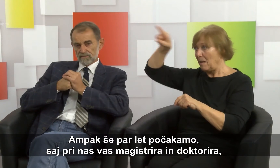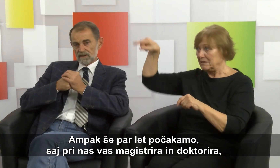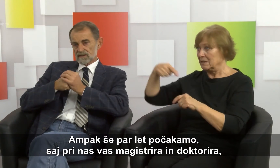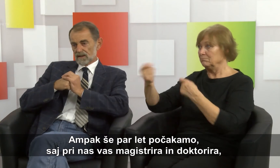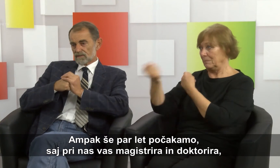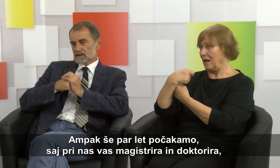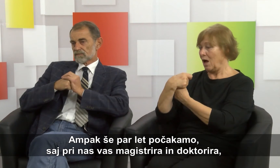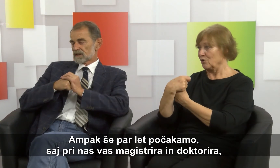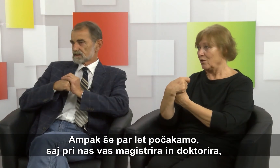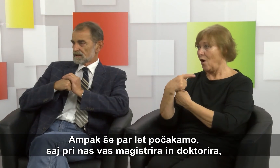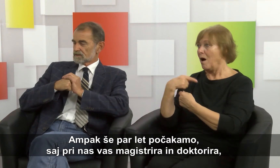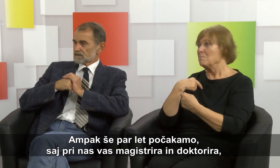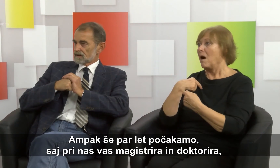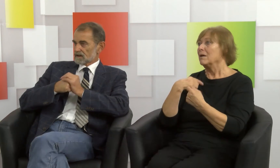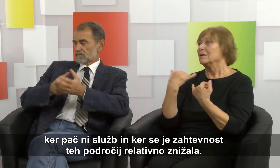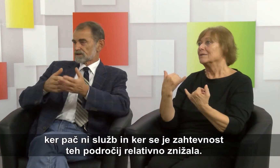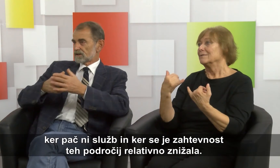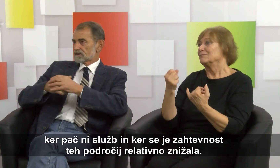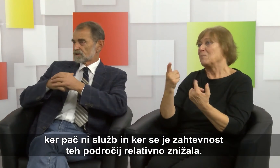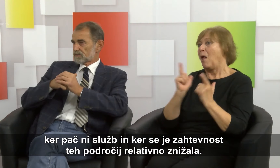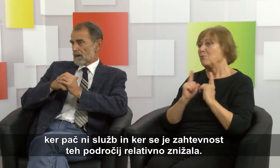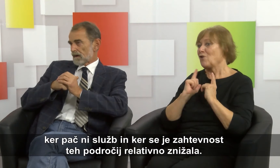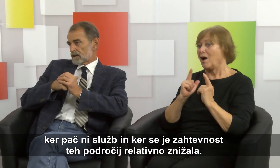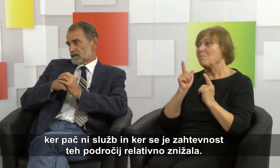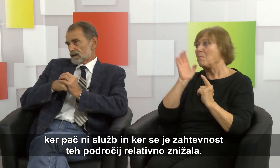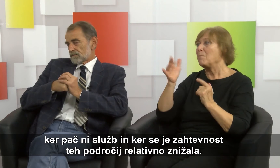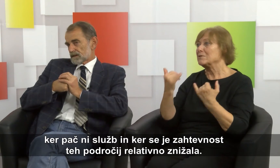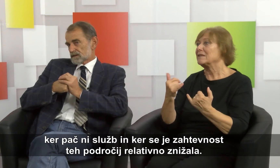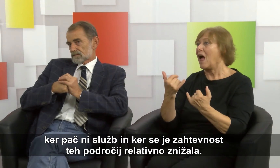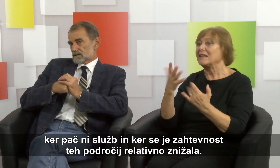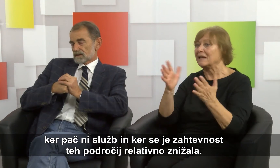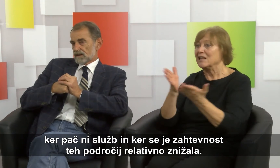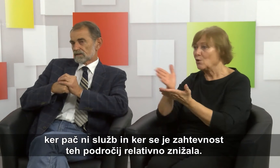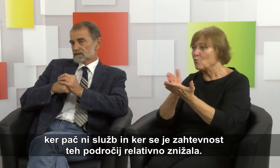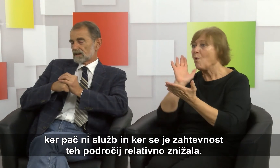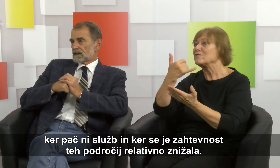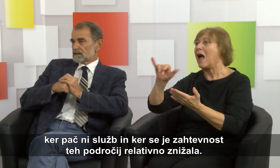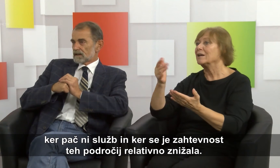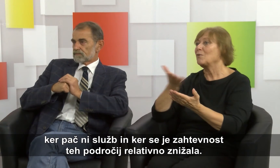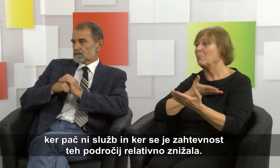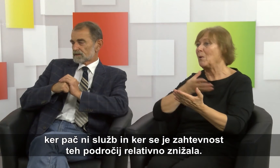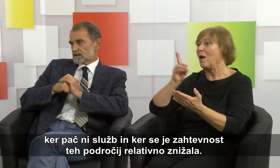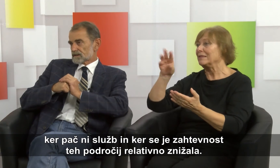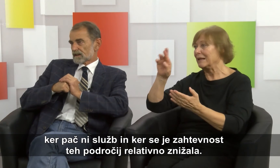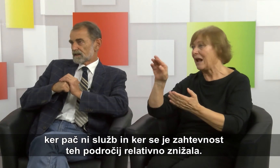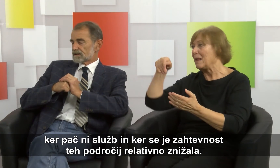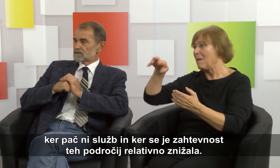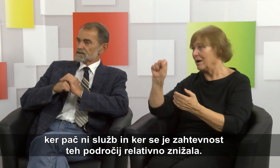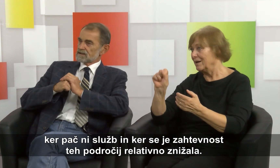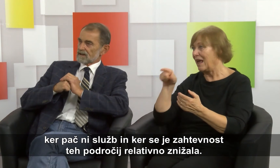pri nas vsak magistrira in doktorira, ker pač ni služb in ker je pač zahtevnost teh področij se relativno znižala.